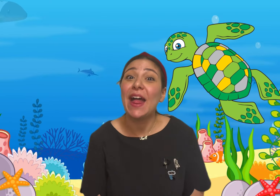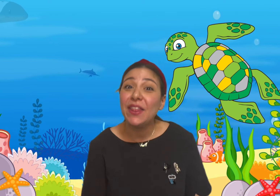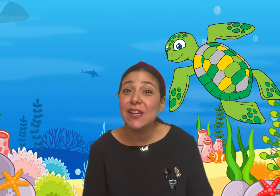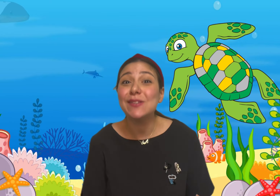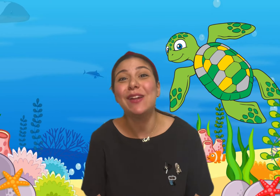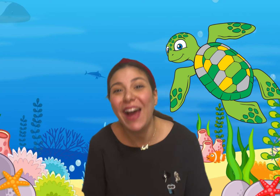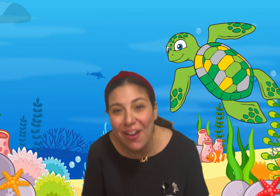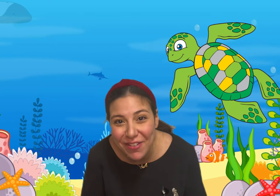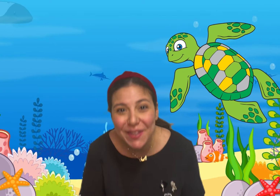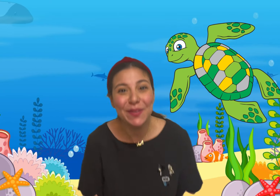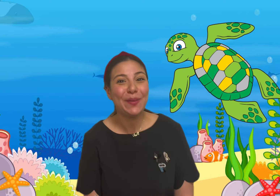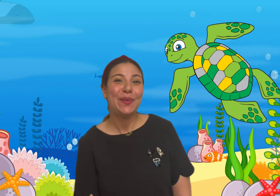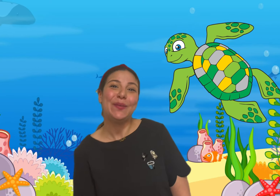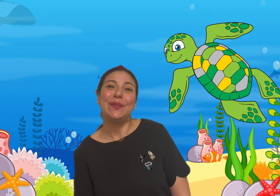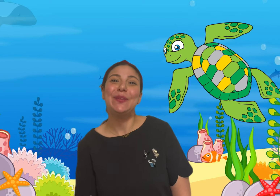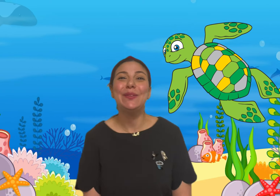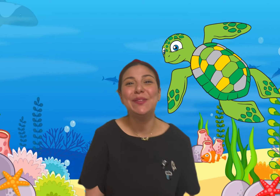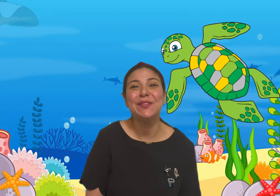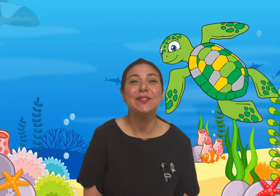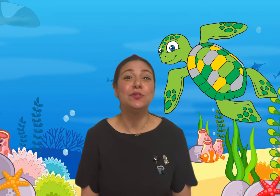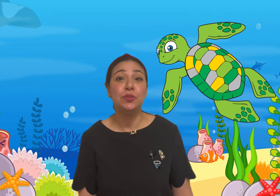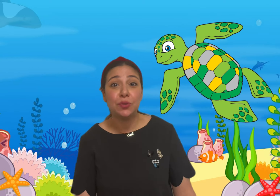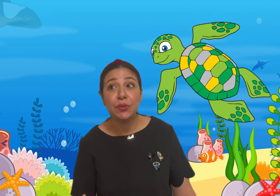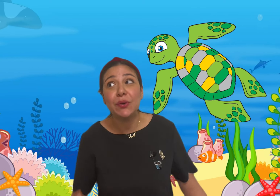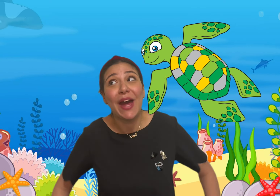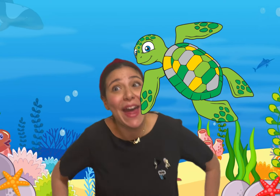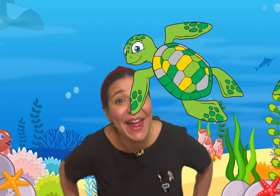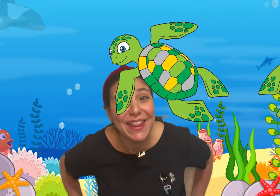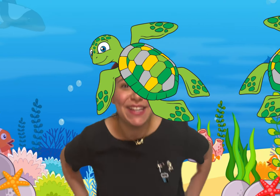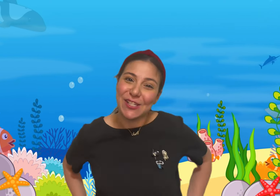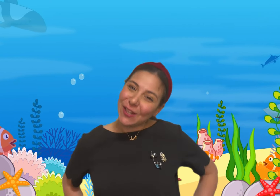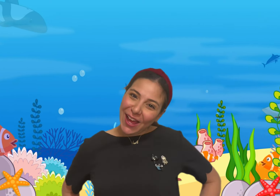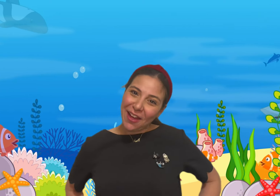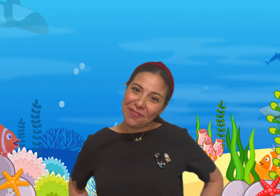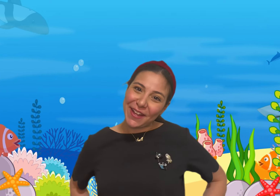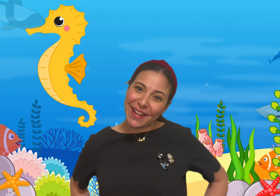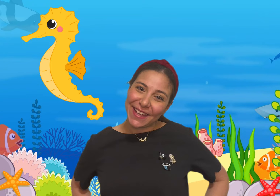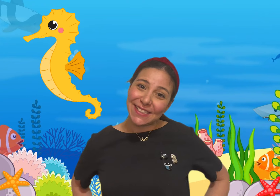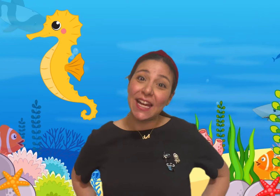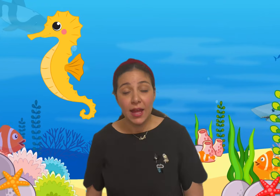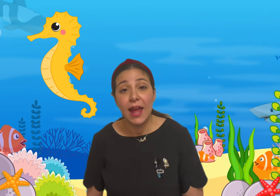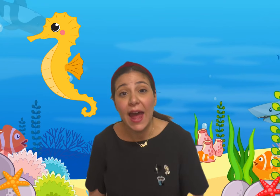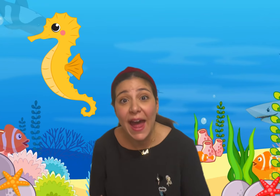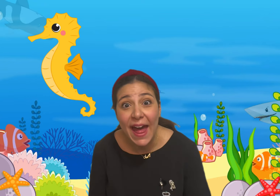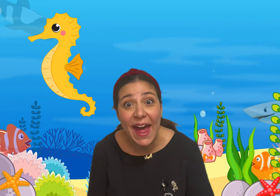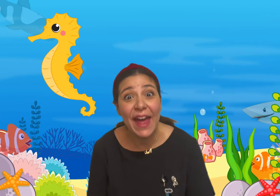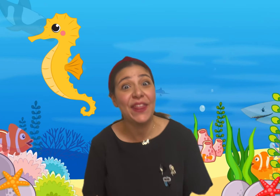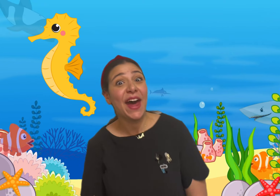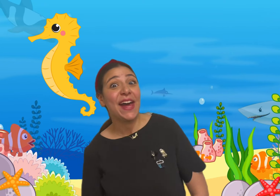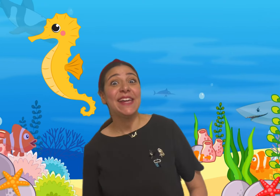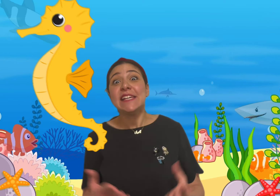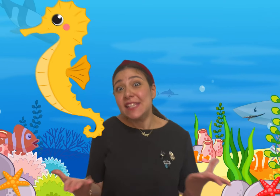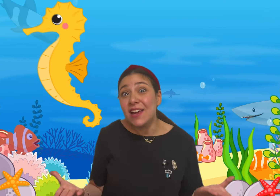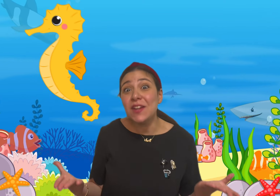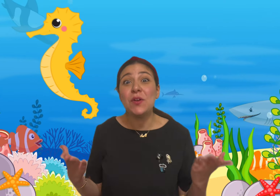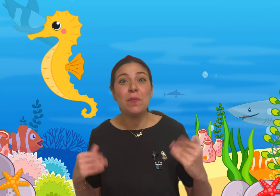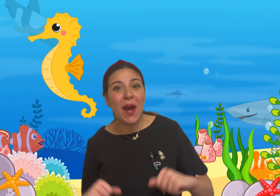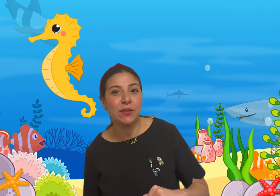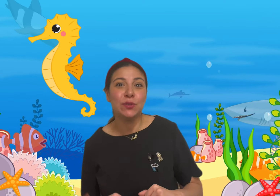حصان البحر